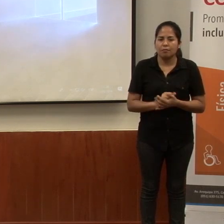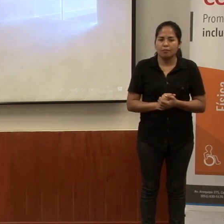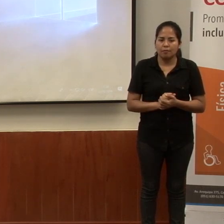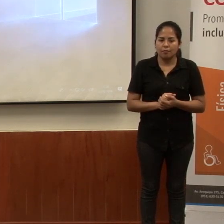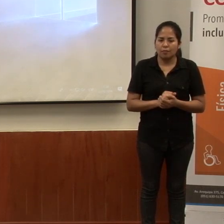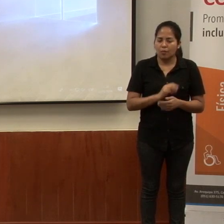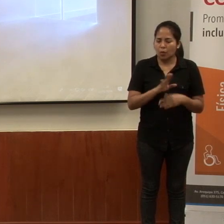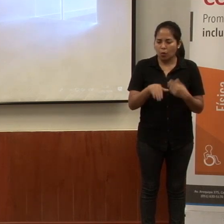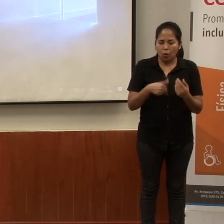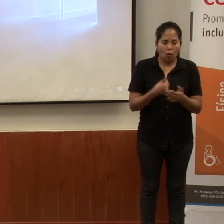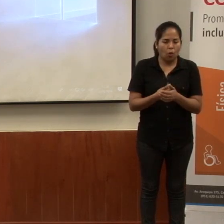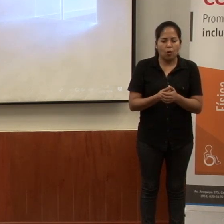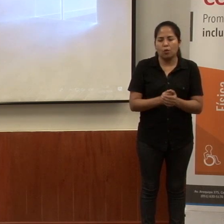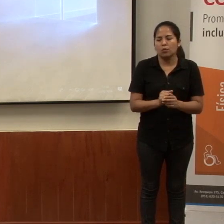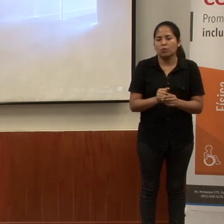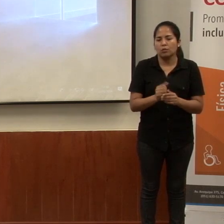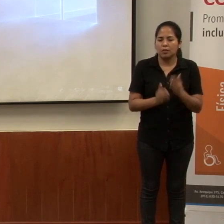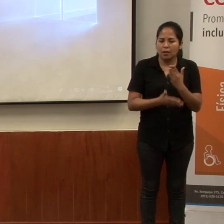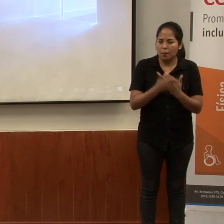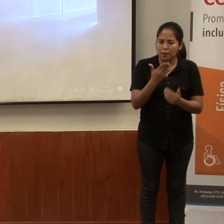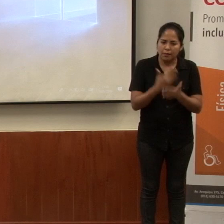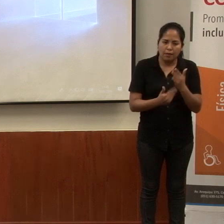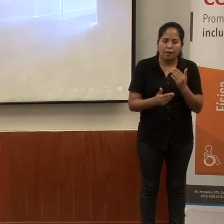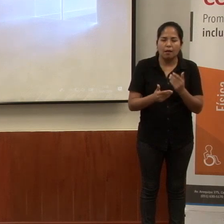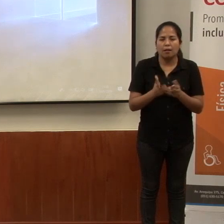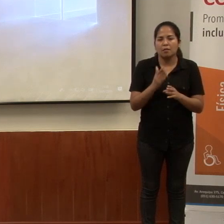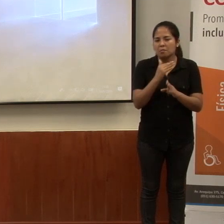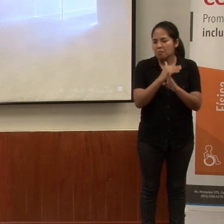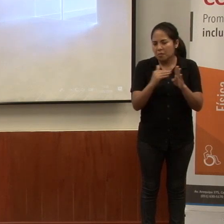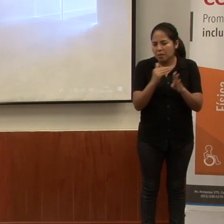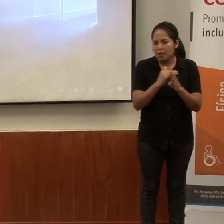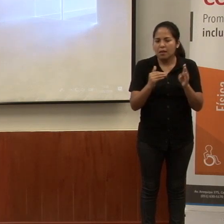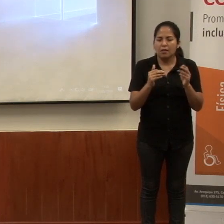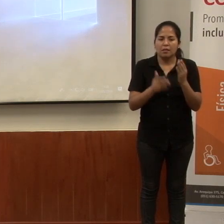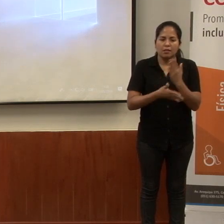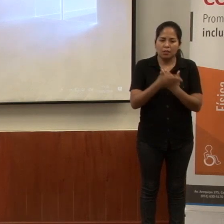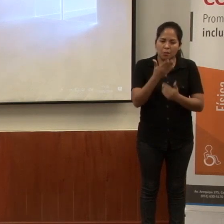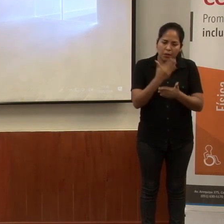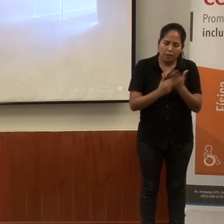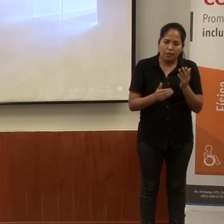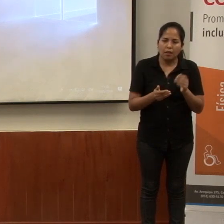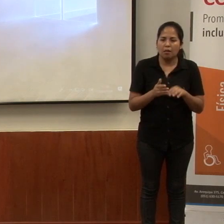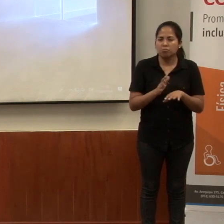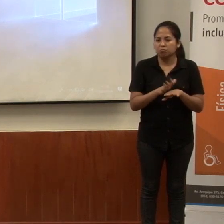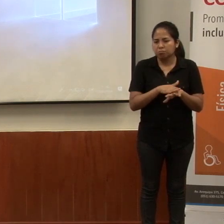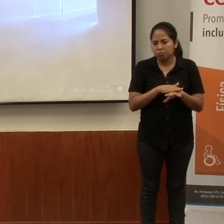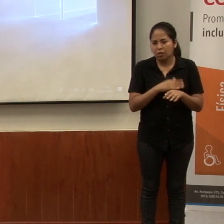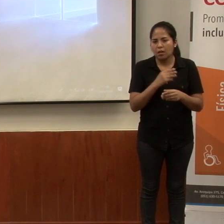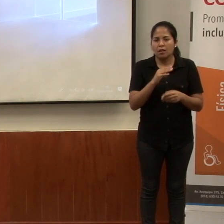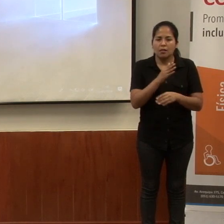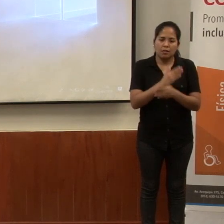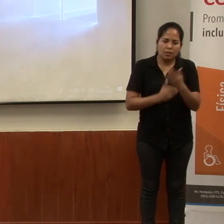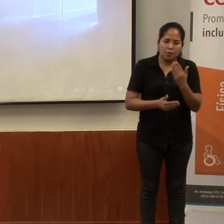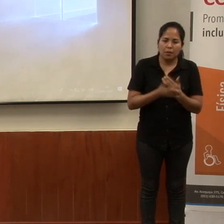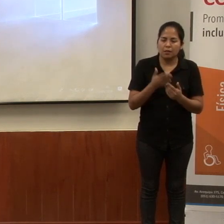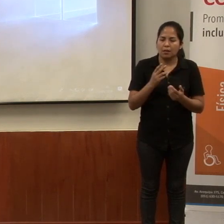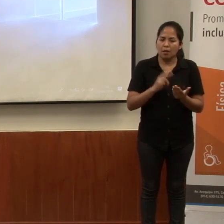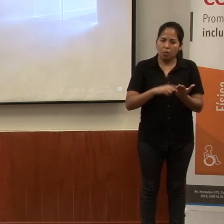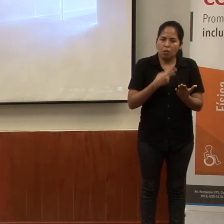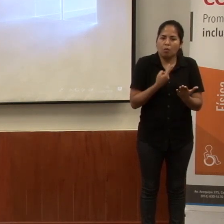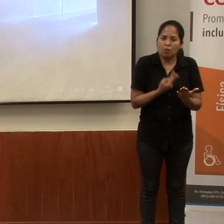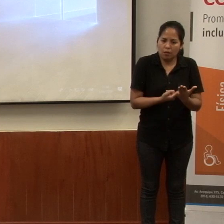todos entran, leve, moderada y severa. La severa sí tiene algunas restricciones, como verán es para la pensión no